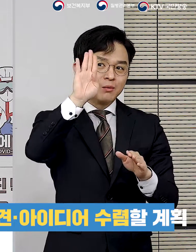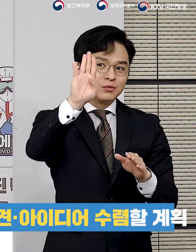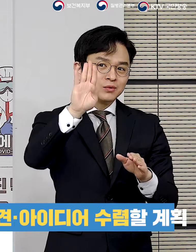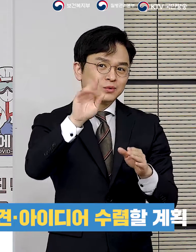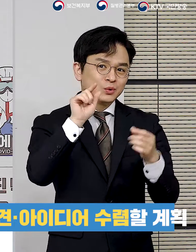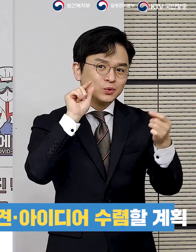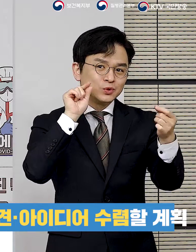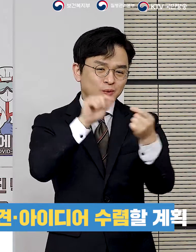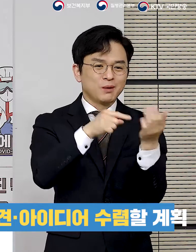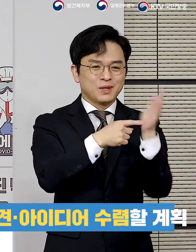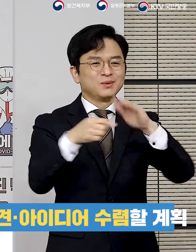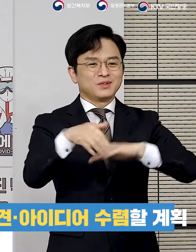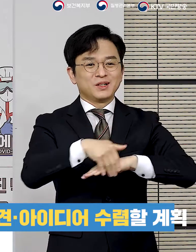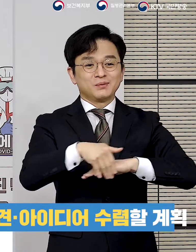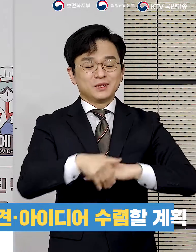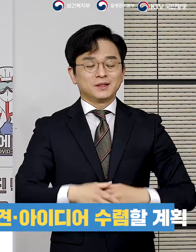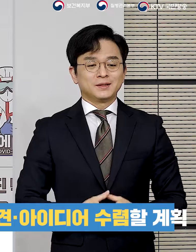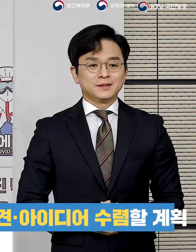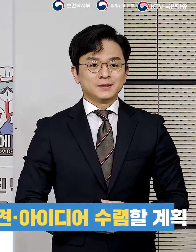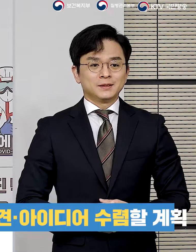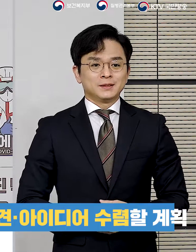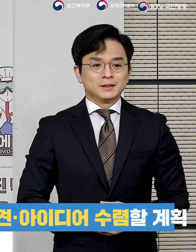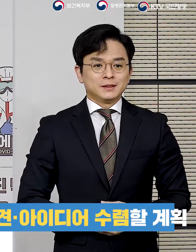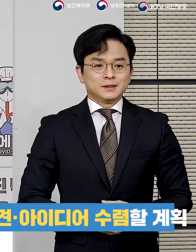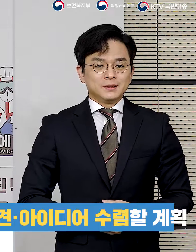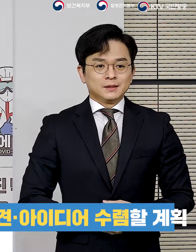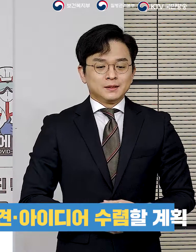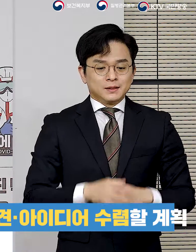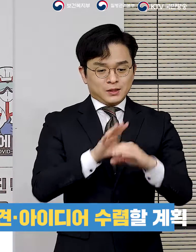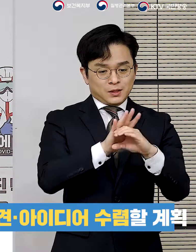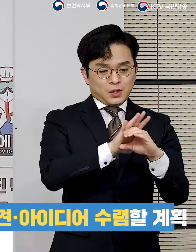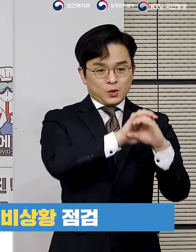논의를 통하여 발표할 계획입니다.